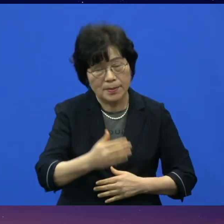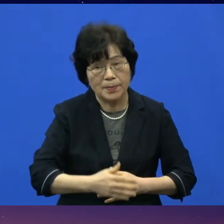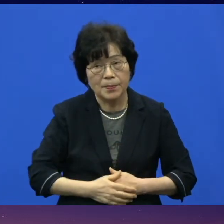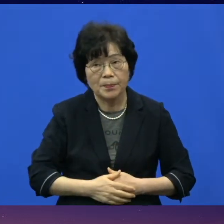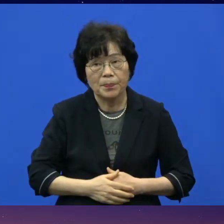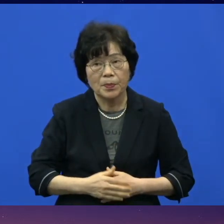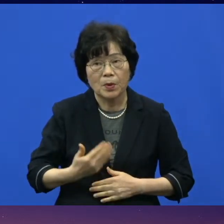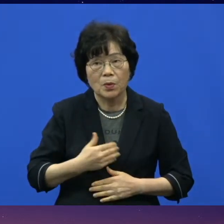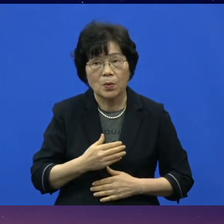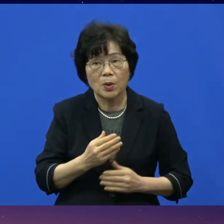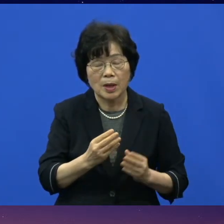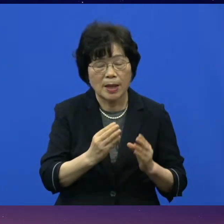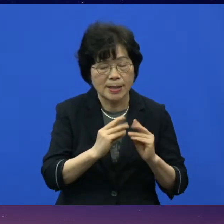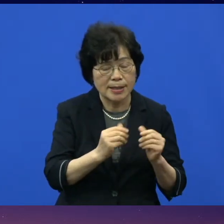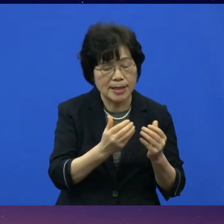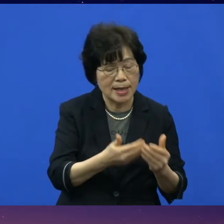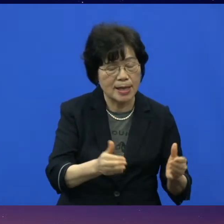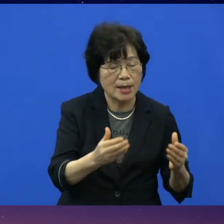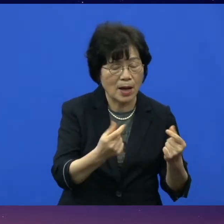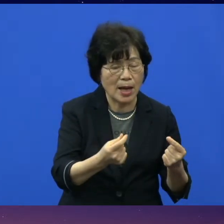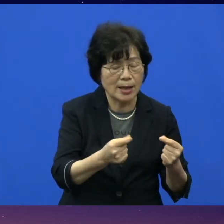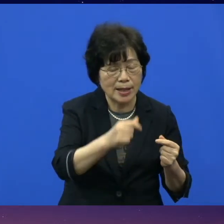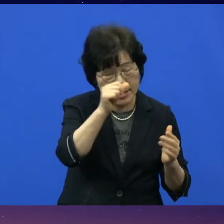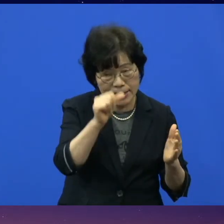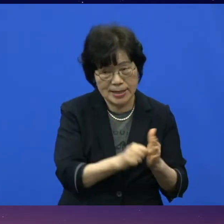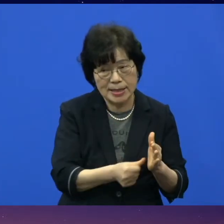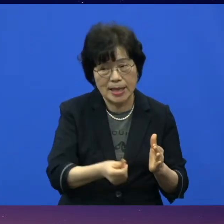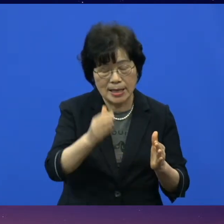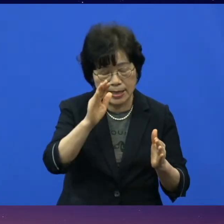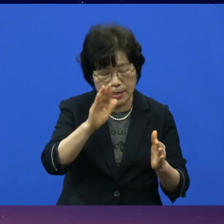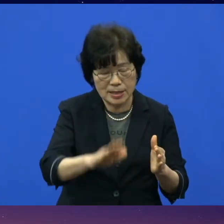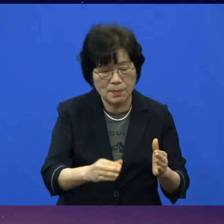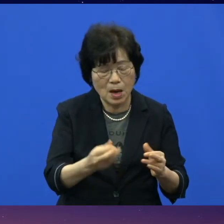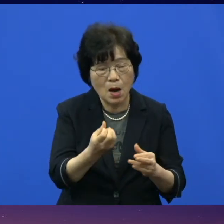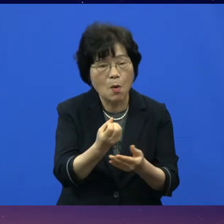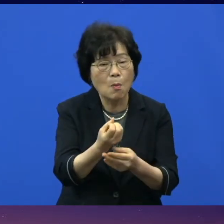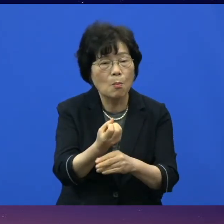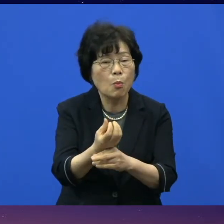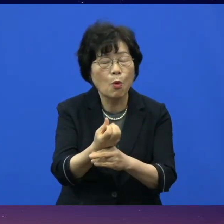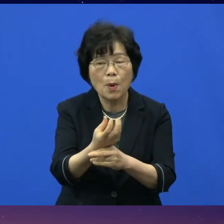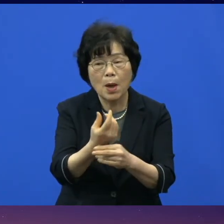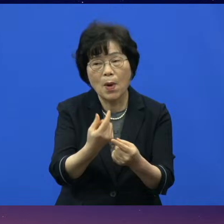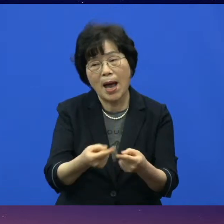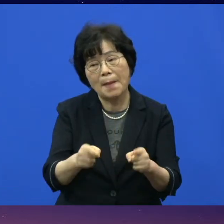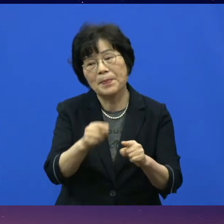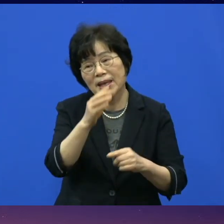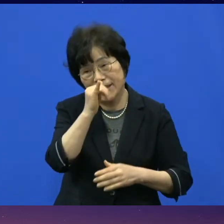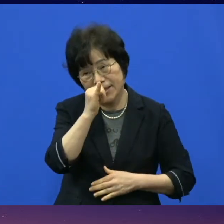우리가 질그릇과 같은 인생이에요. 두려워하지 마세요. 보배를 안고 있어요.